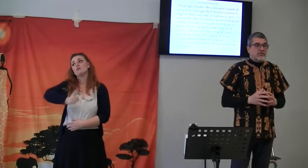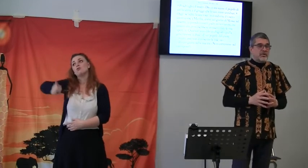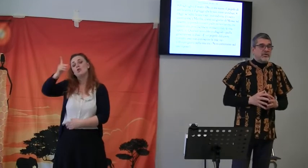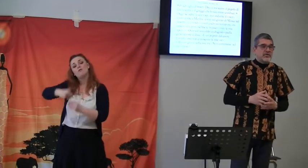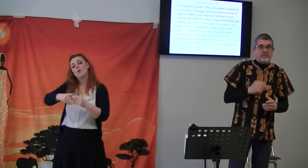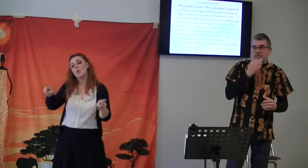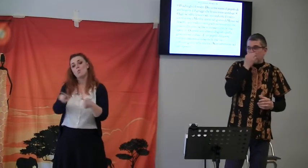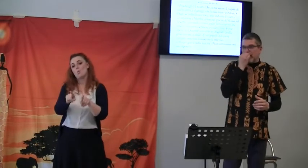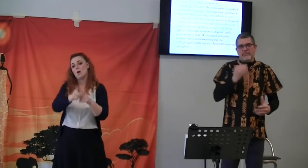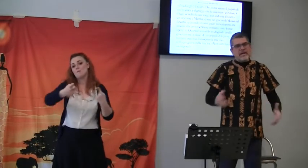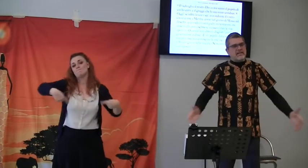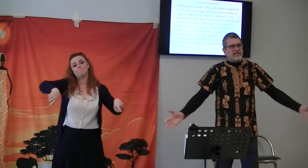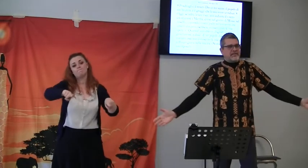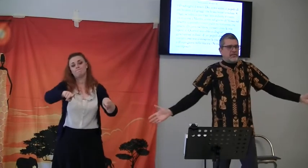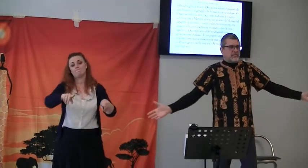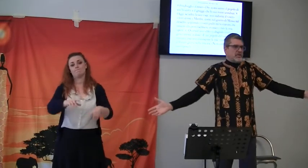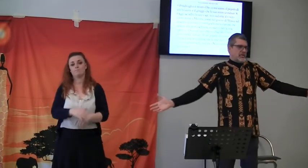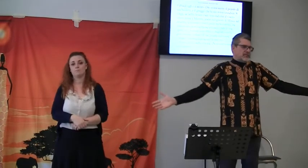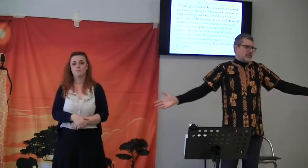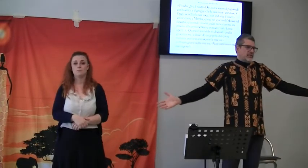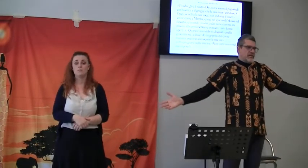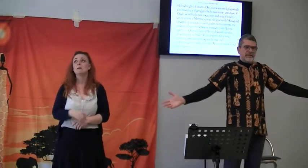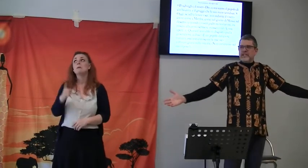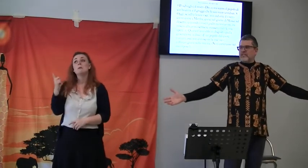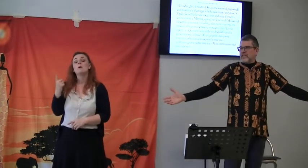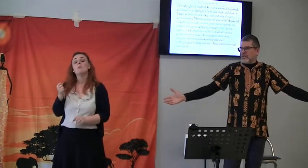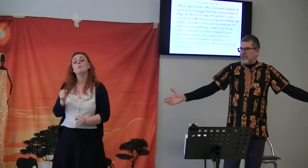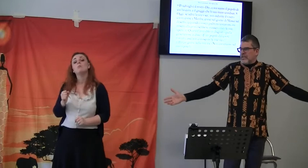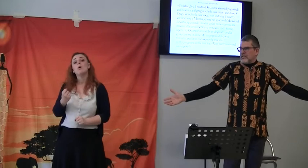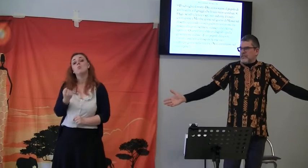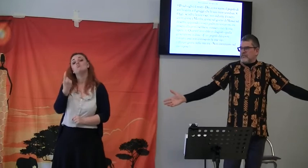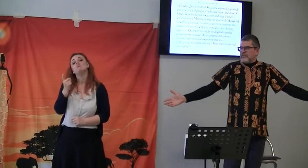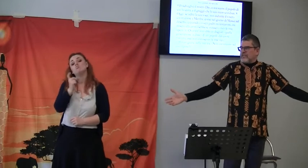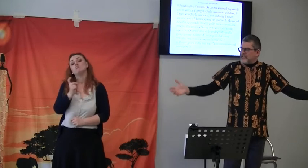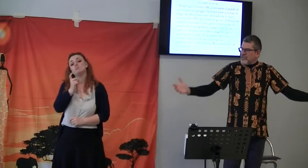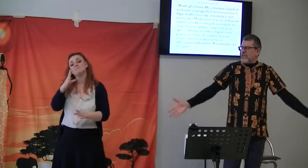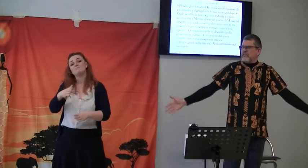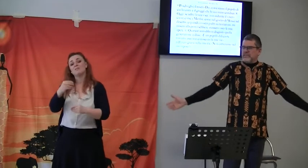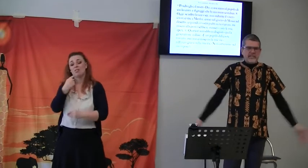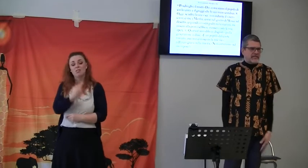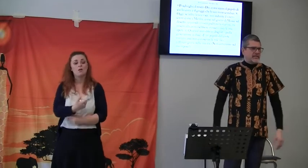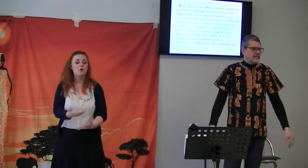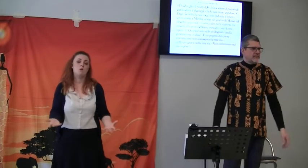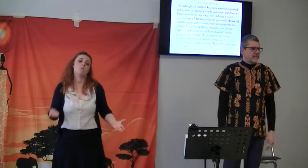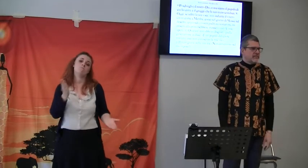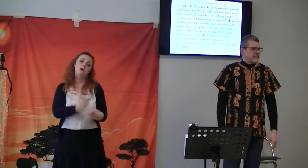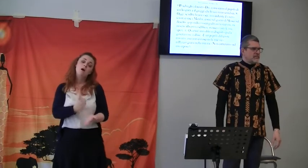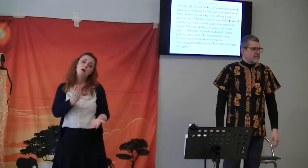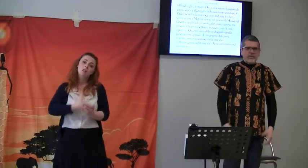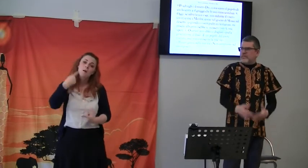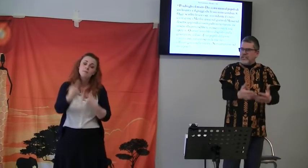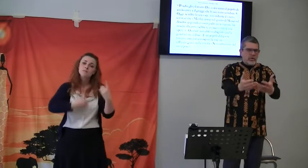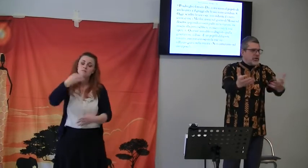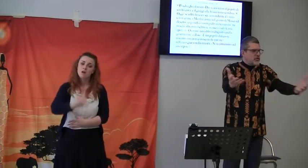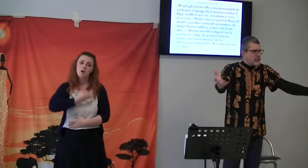E che un giorno il Signore può dire: ma basta, figlio mio, figlia mia, ma stai sempre a lamentarti,